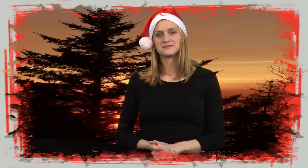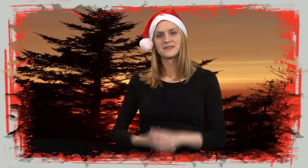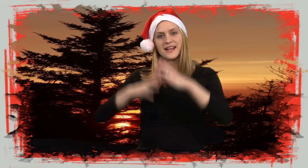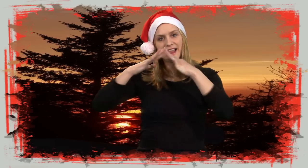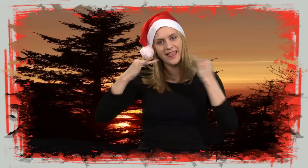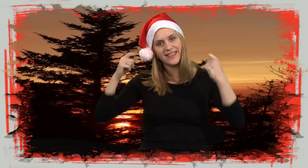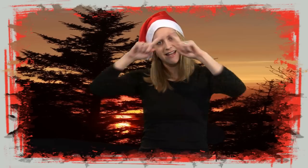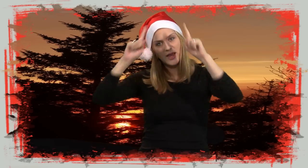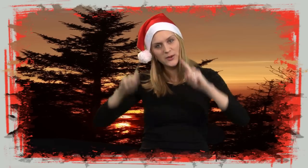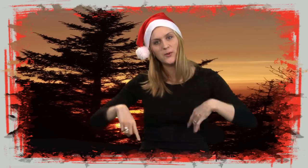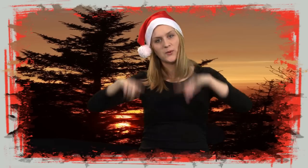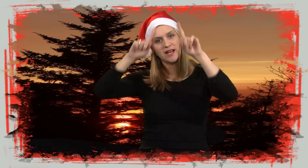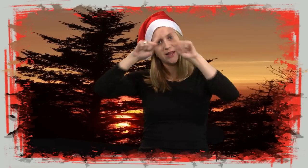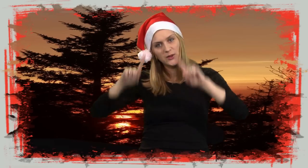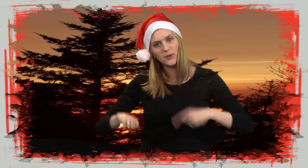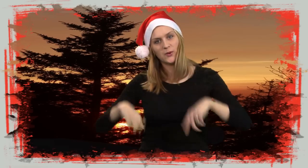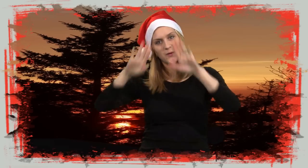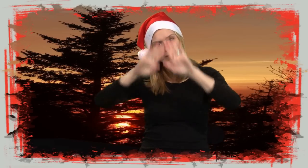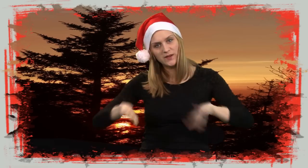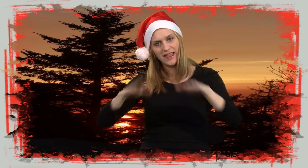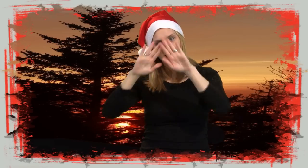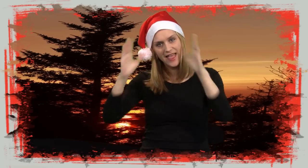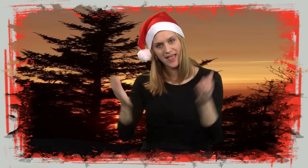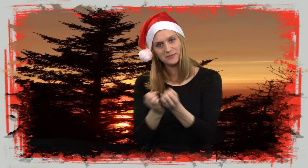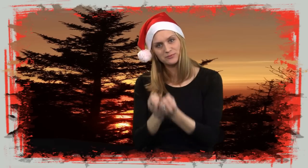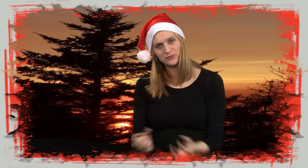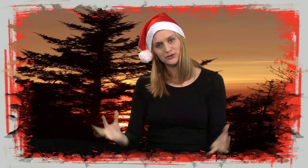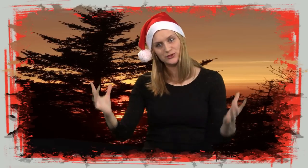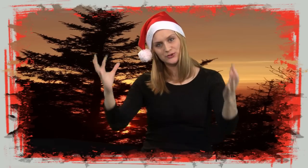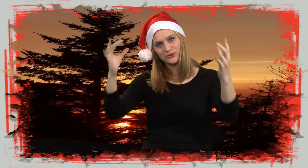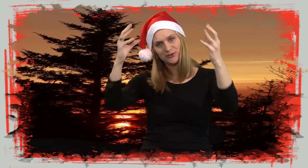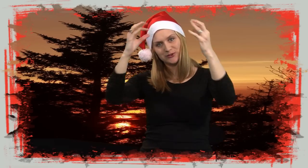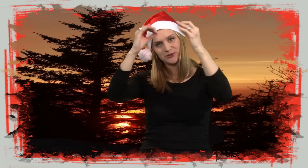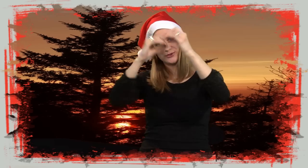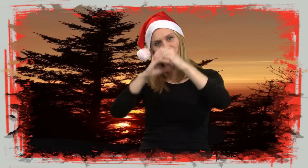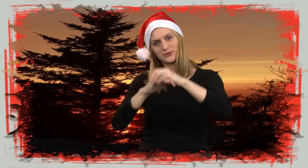Gleðileg jól, já jól, og frísaðum gerðum allan heim